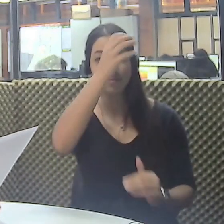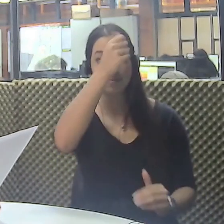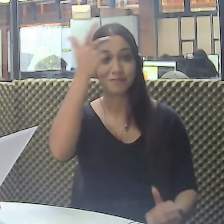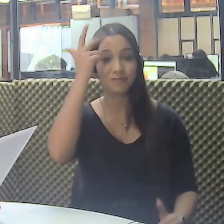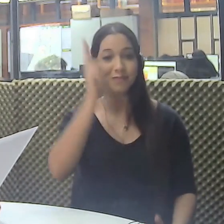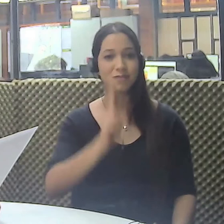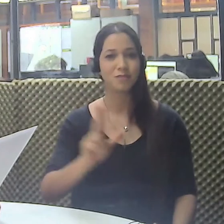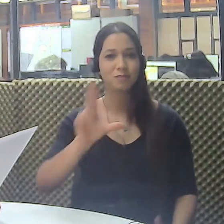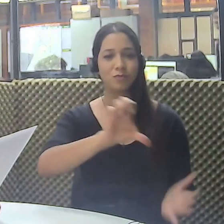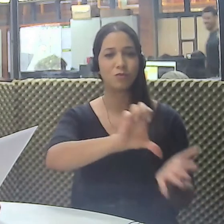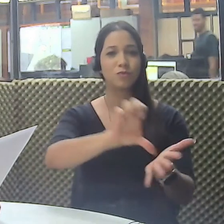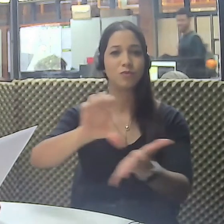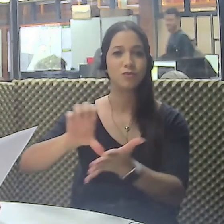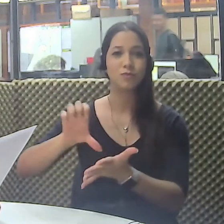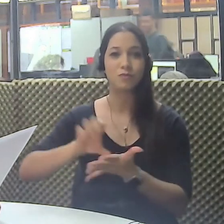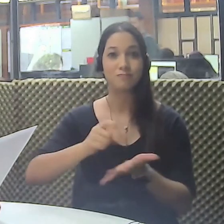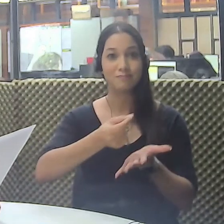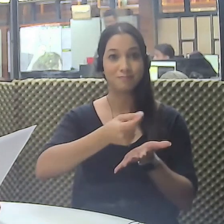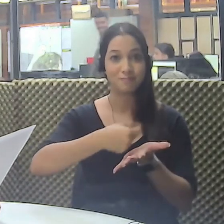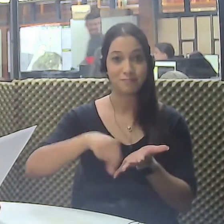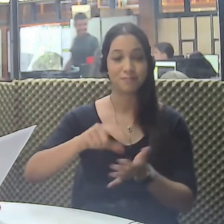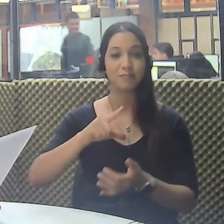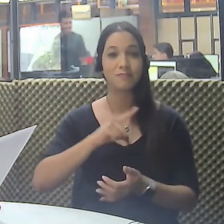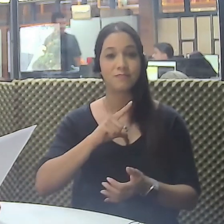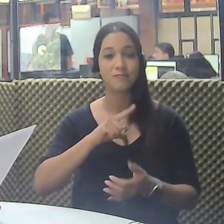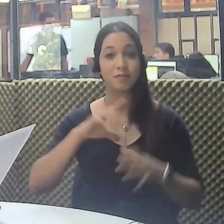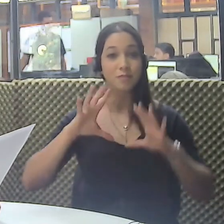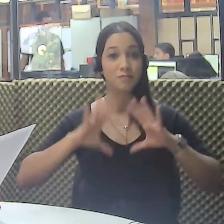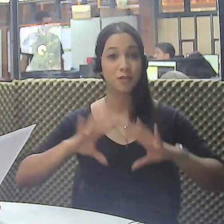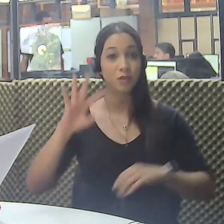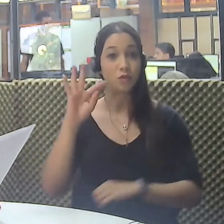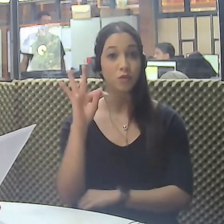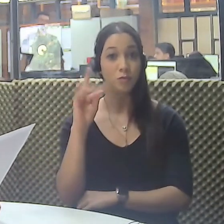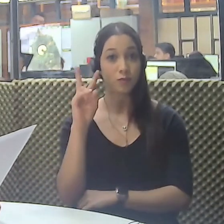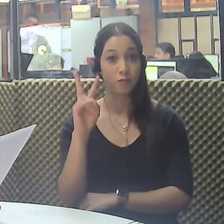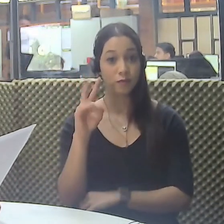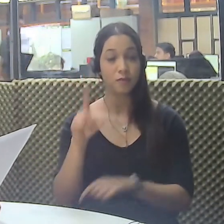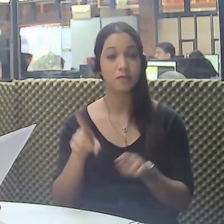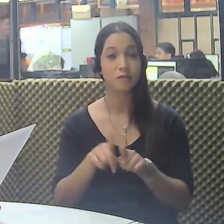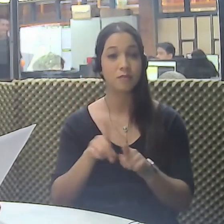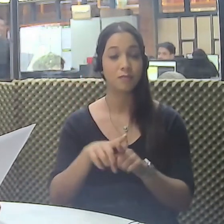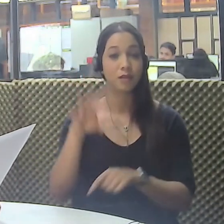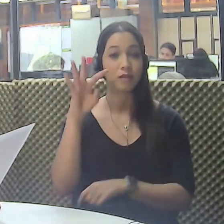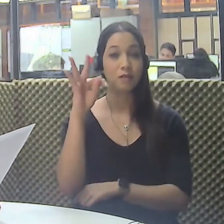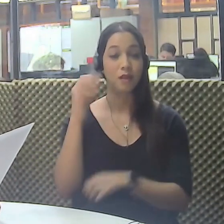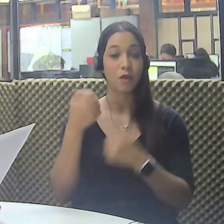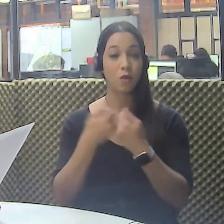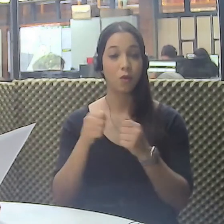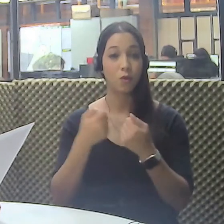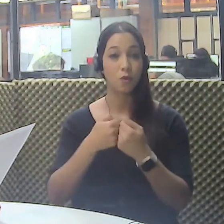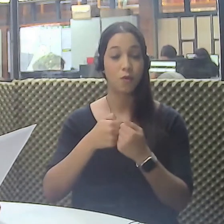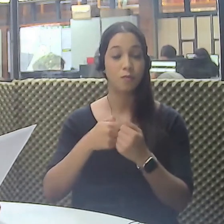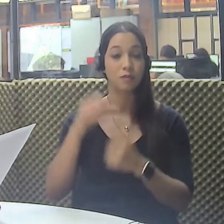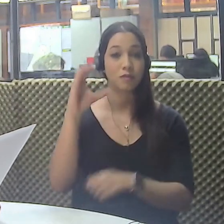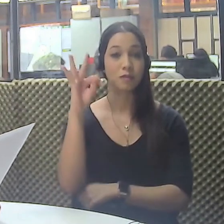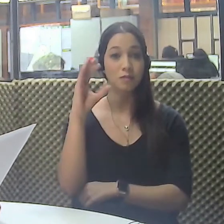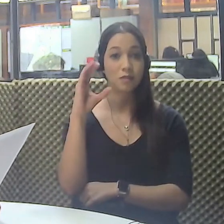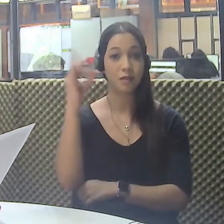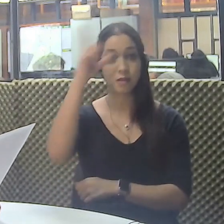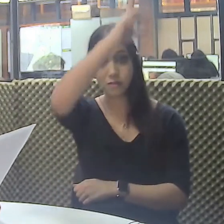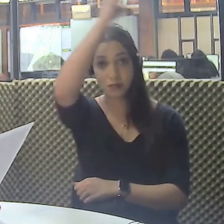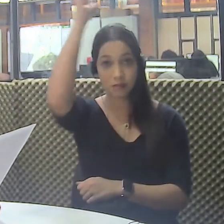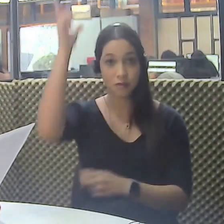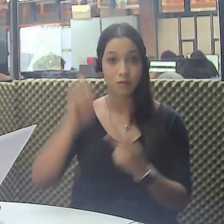está com pontos de cadastramento instalados na Praça Tubal Vilela e nos terminais Central, Santa Luzia